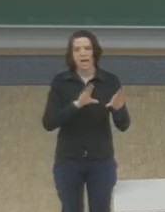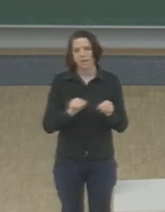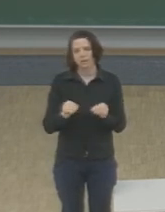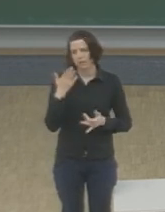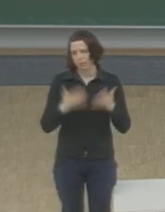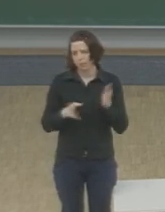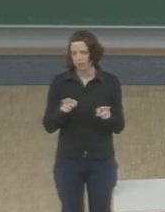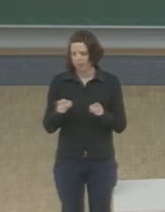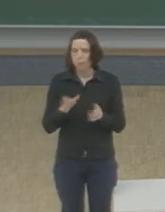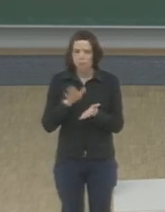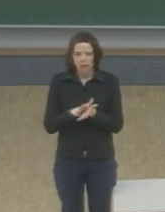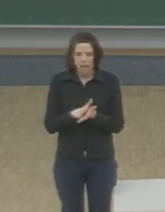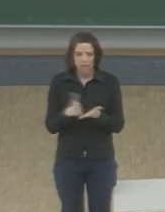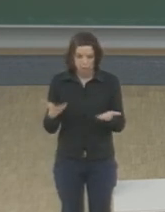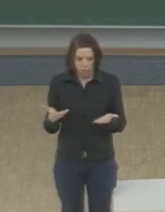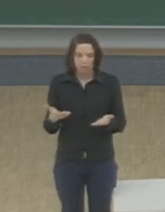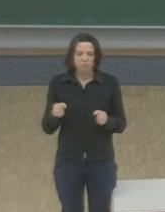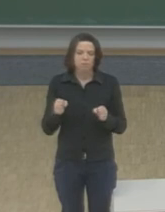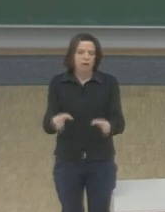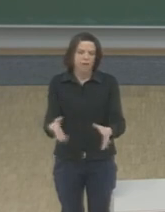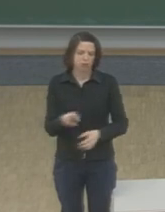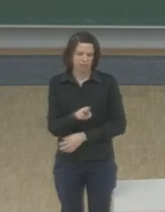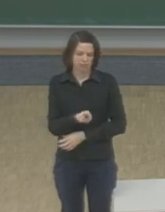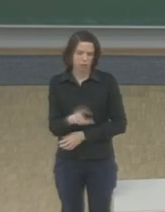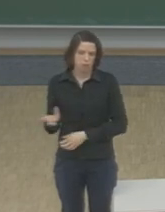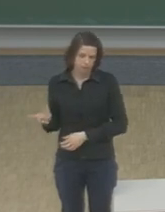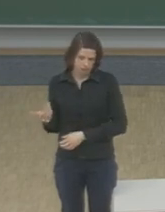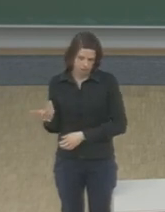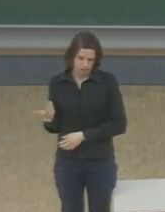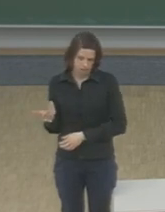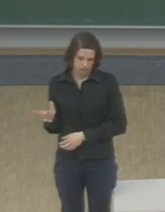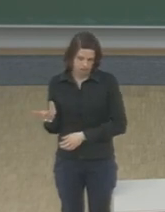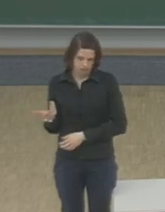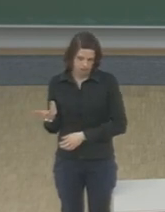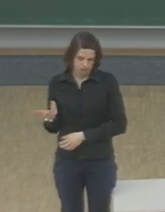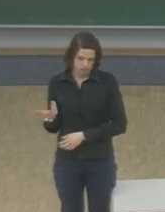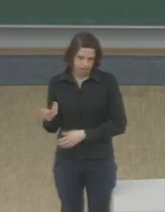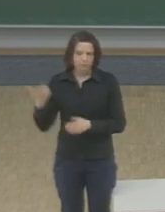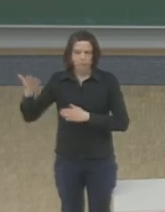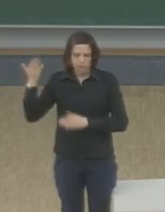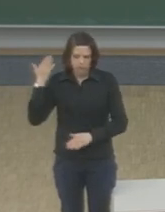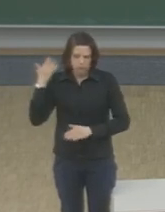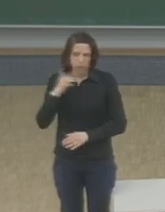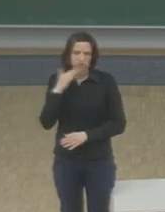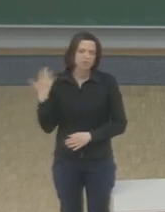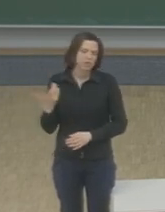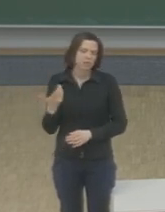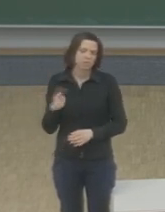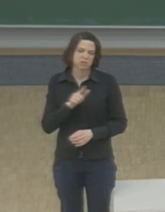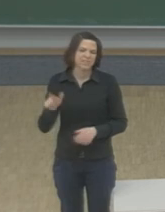solche, nämlich falsche. Im Zuge der diversen Brand- und Löschbriefe aus dem